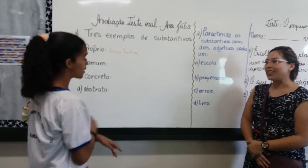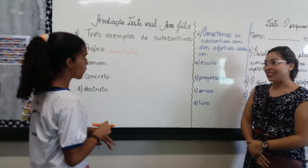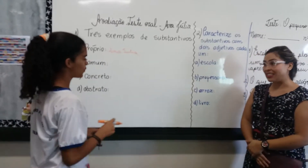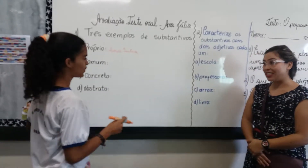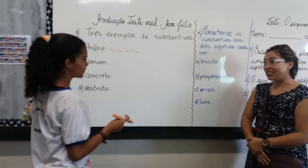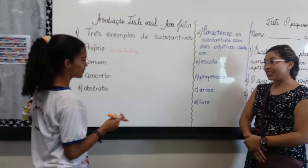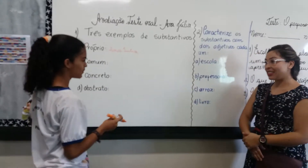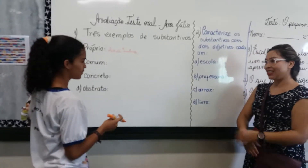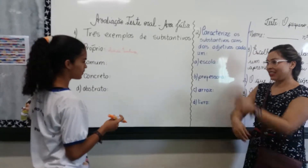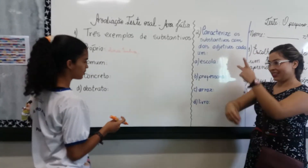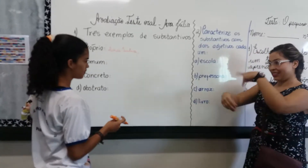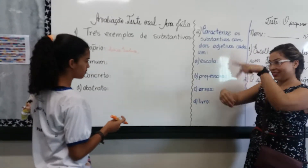países,